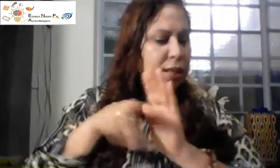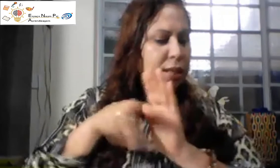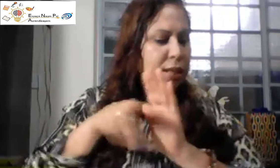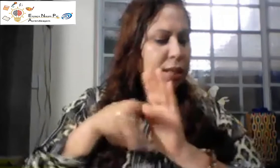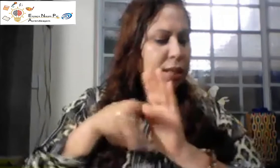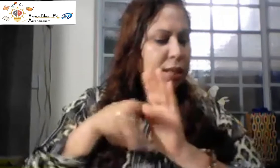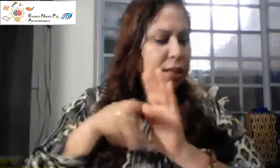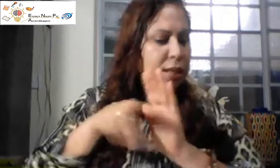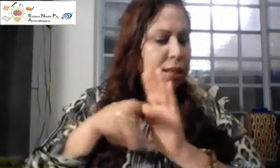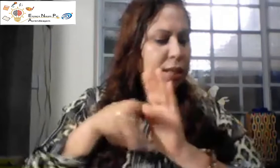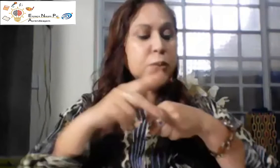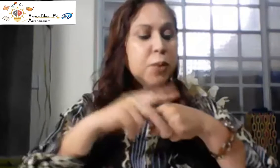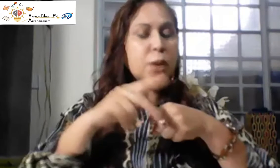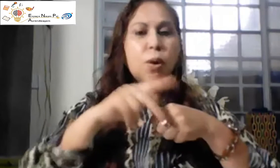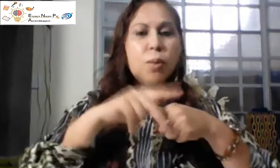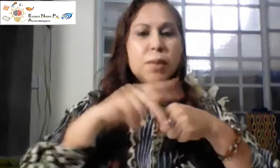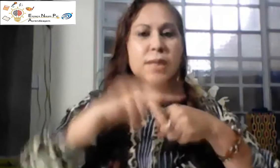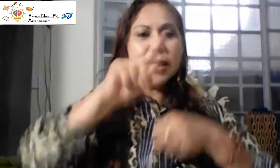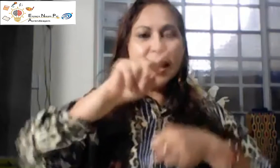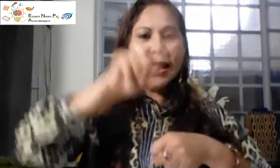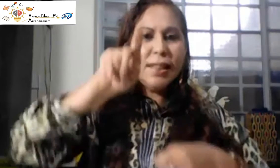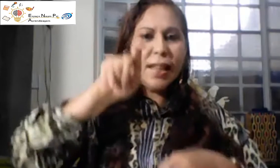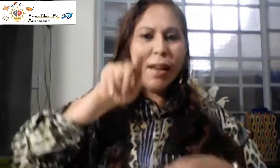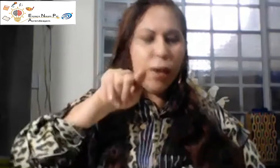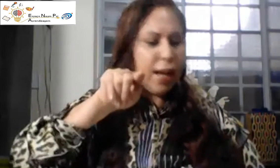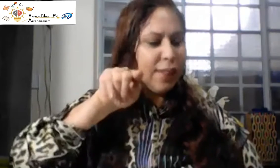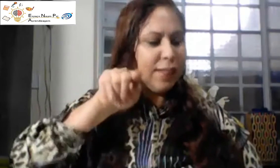pronomes possessivos, os pronomes